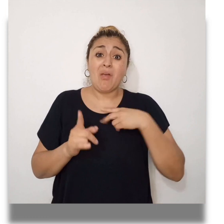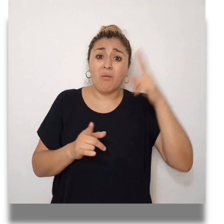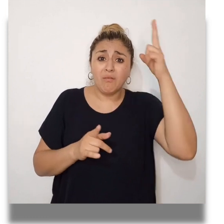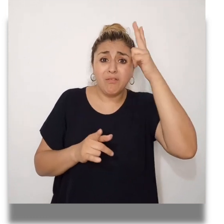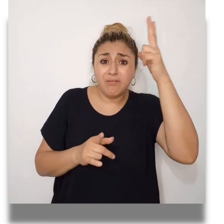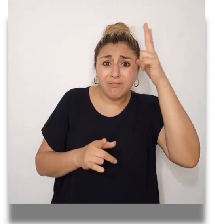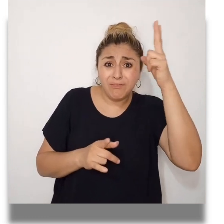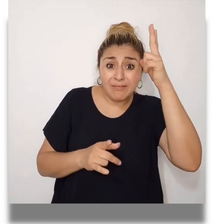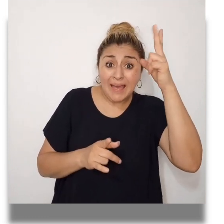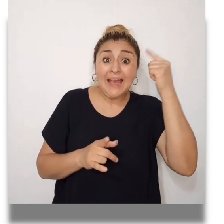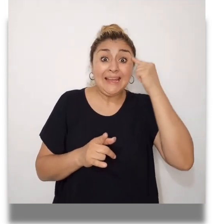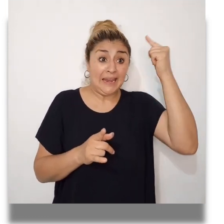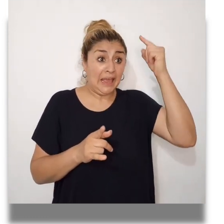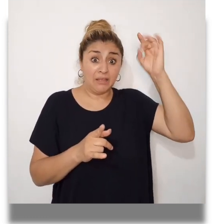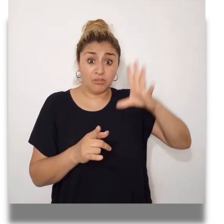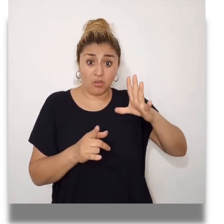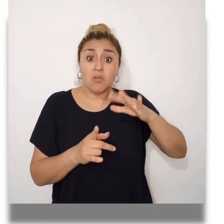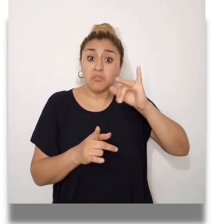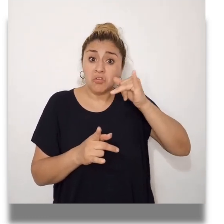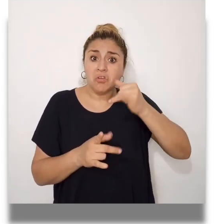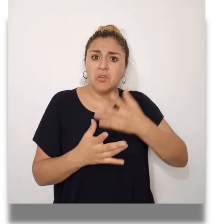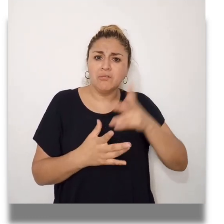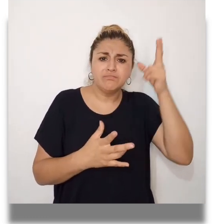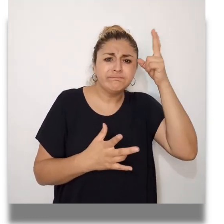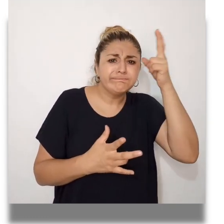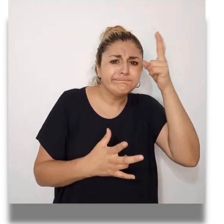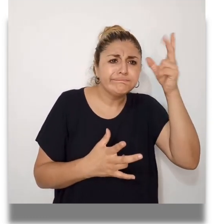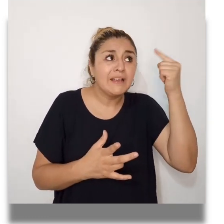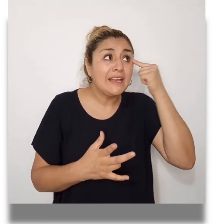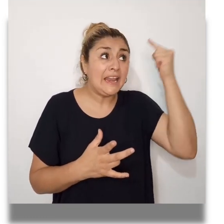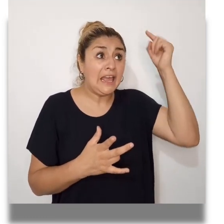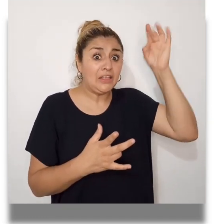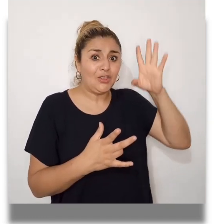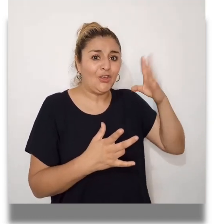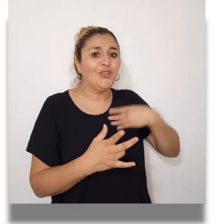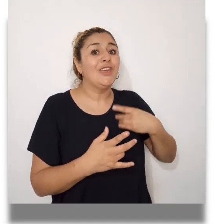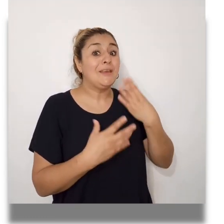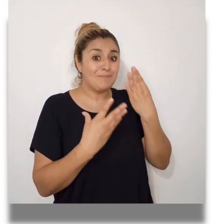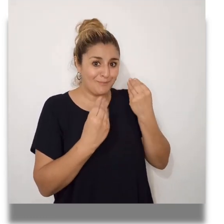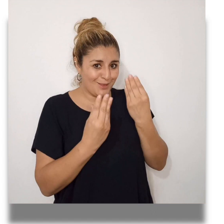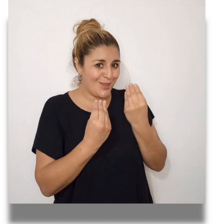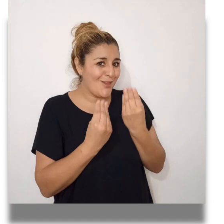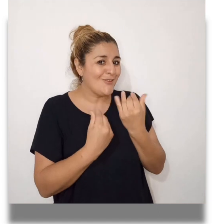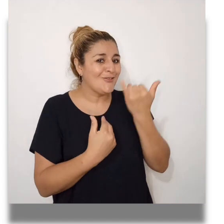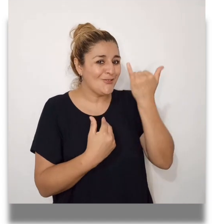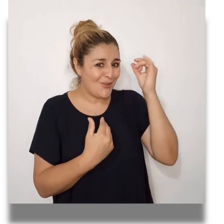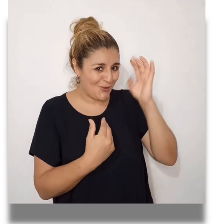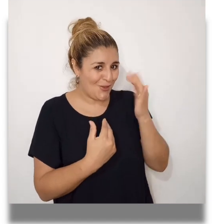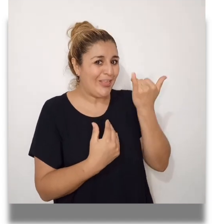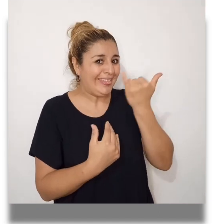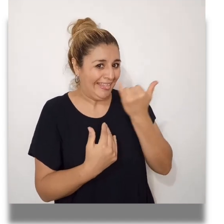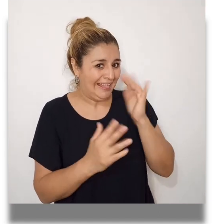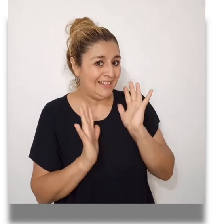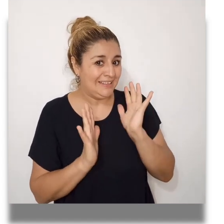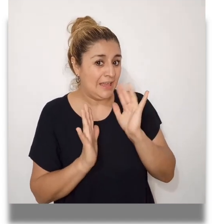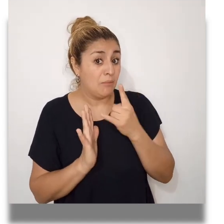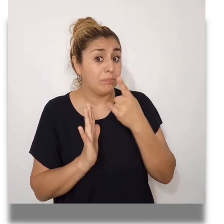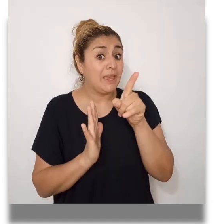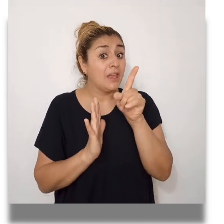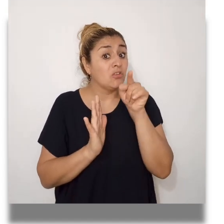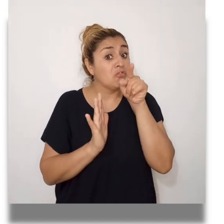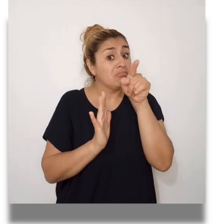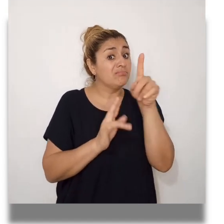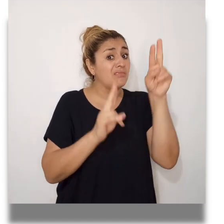Y tiembla. Il a peur de Dieu. Tiene miedo de Dios. Mais il n'a pas la crainte de Dieu. Pero no tiene el temor de